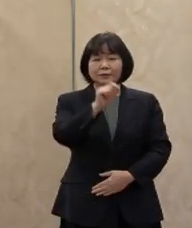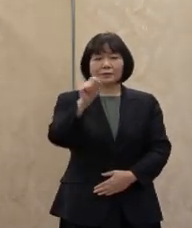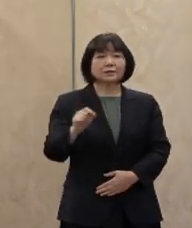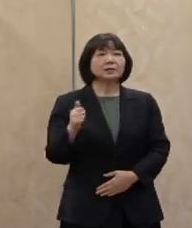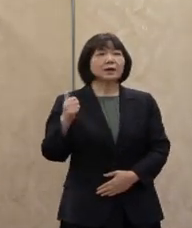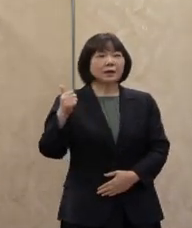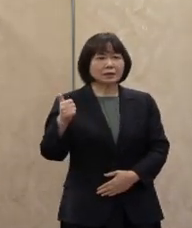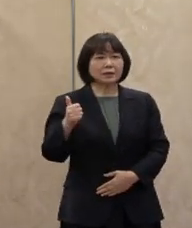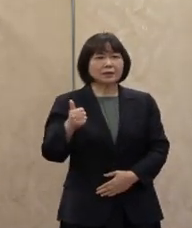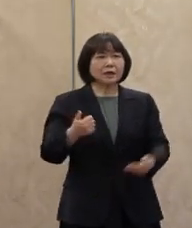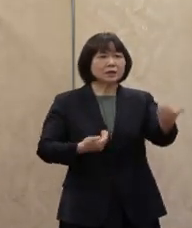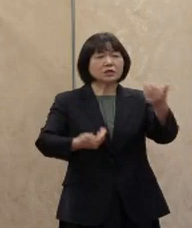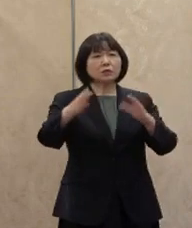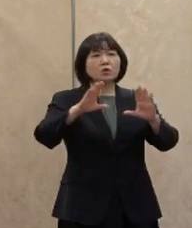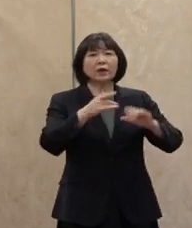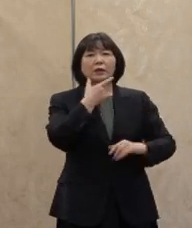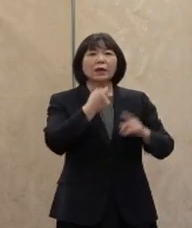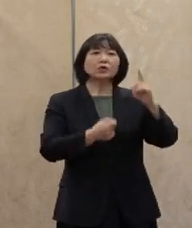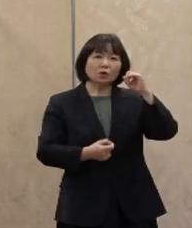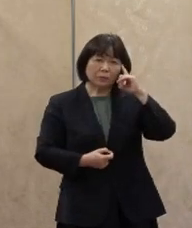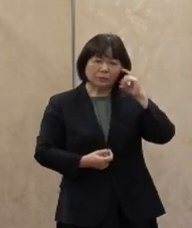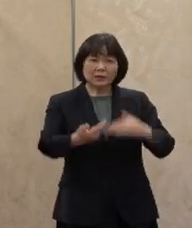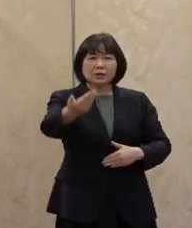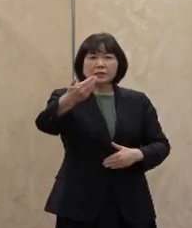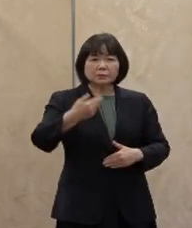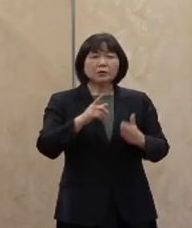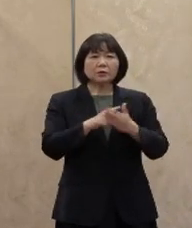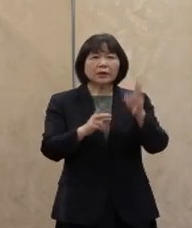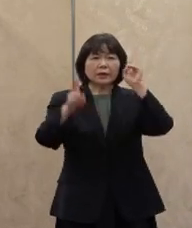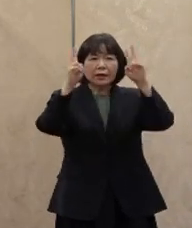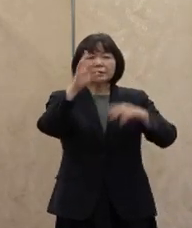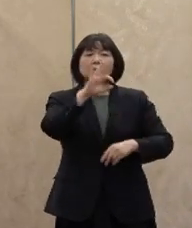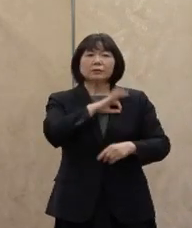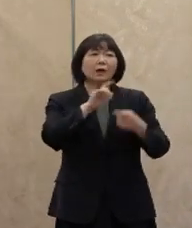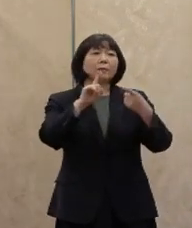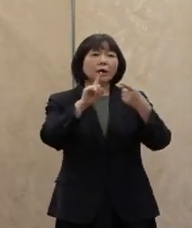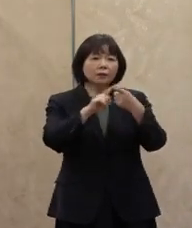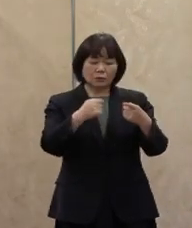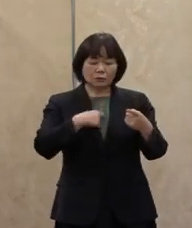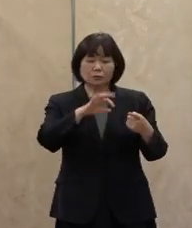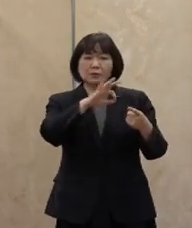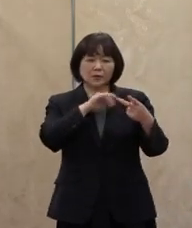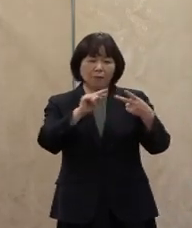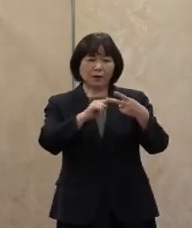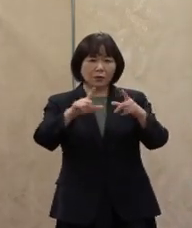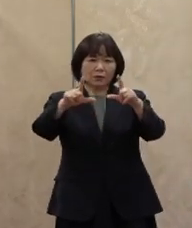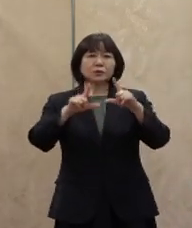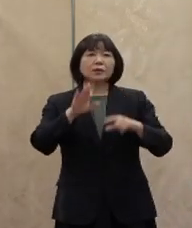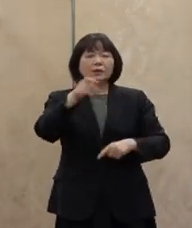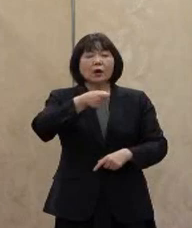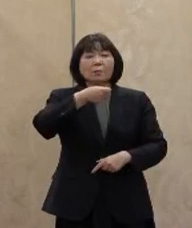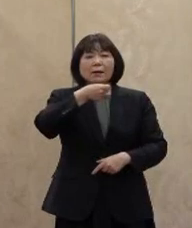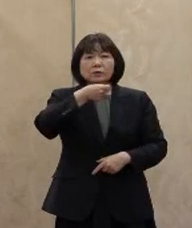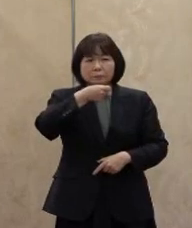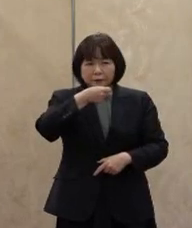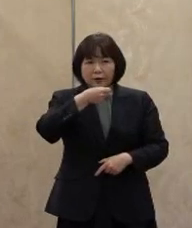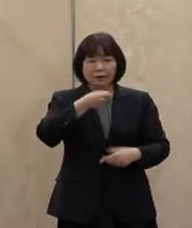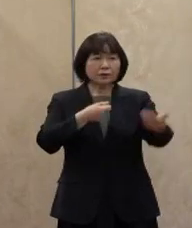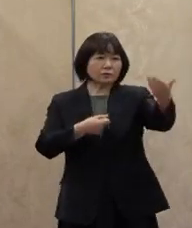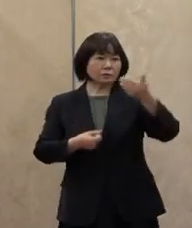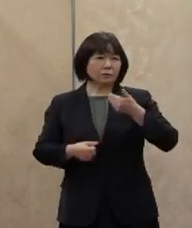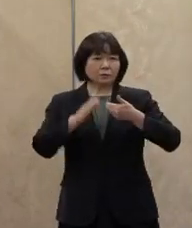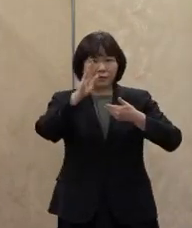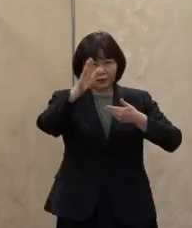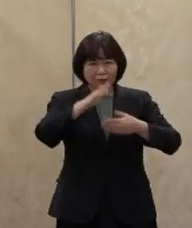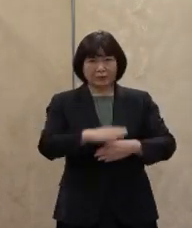それではご質問をお聞きいたします。あのご質問されるときは、あの社名とお名前をあの名乗った上でマイクを通してあのご質問をお願い